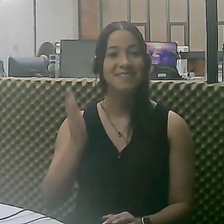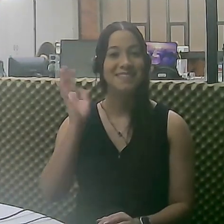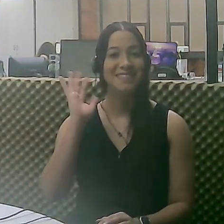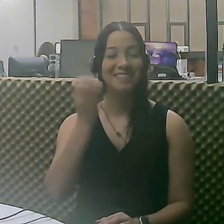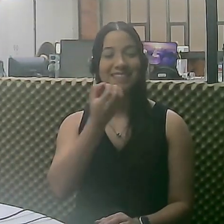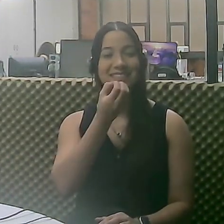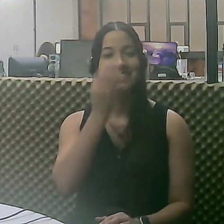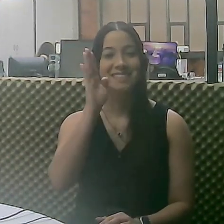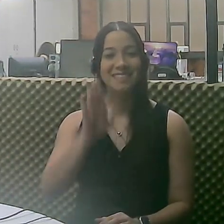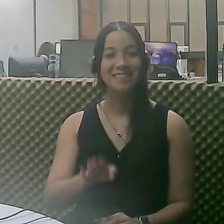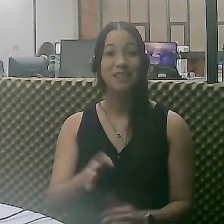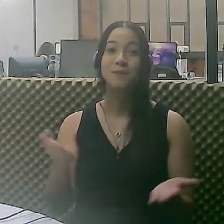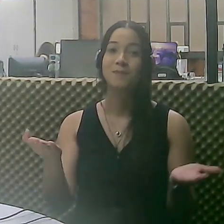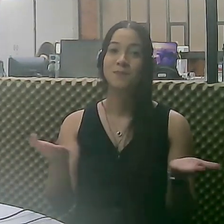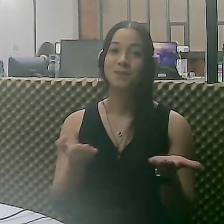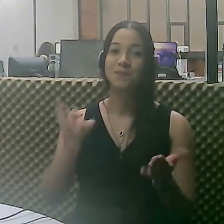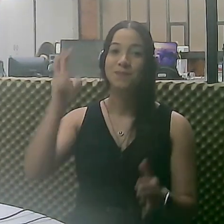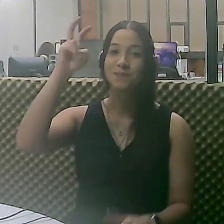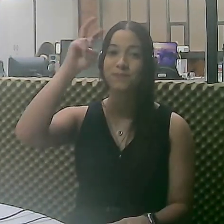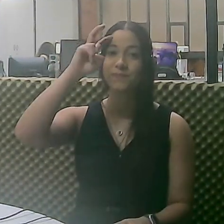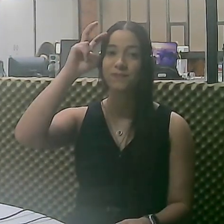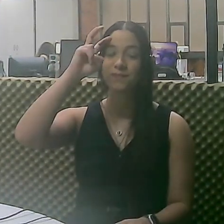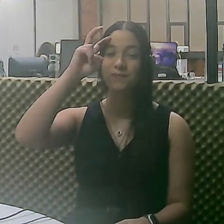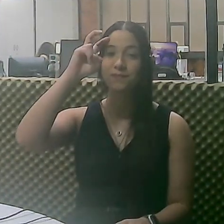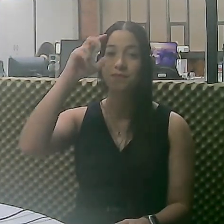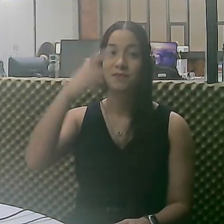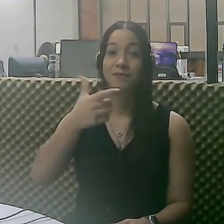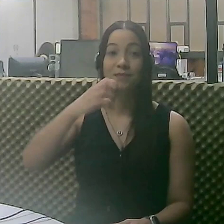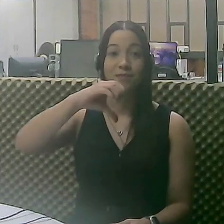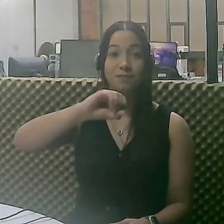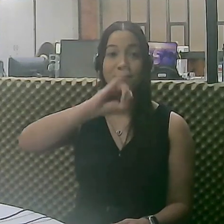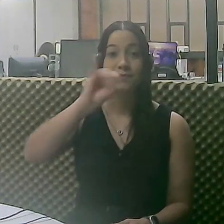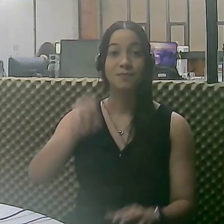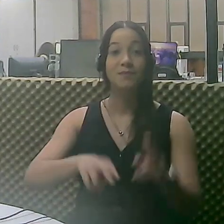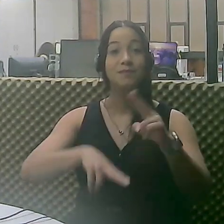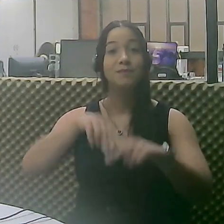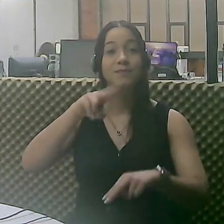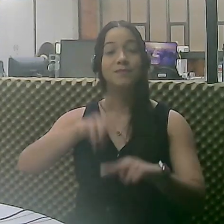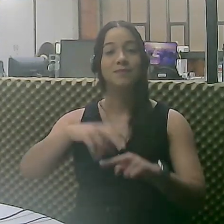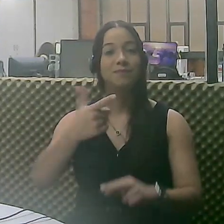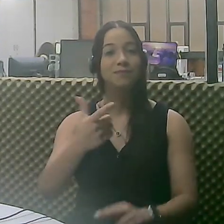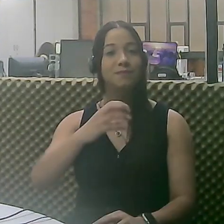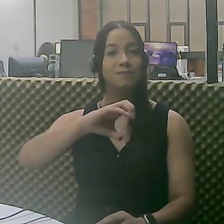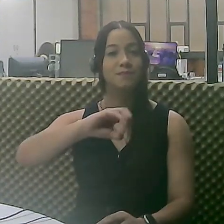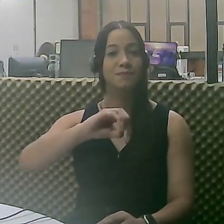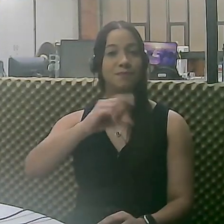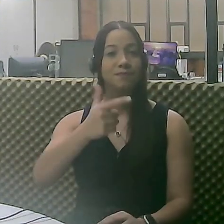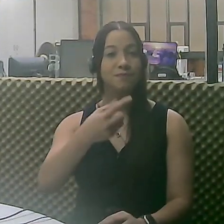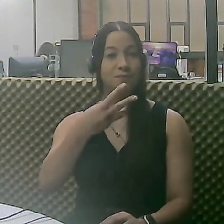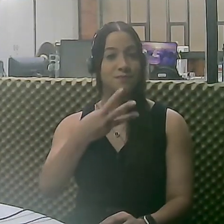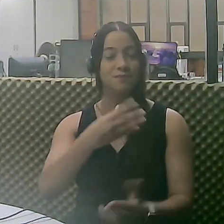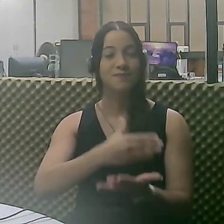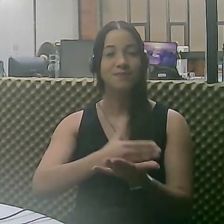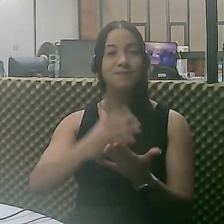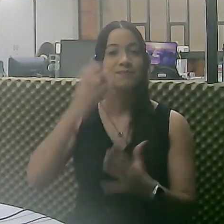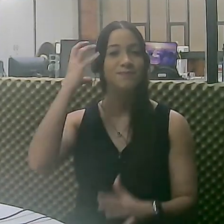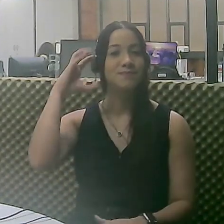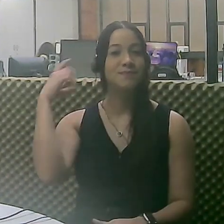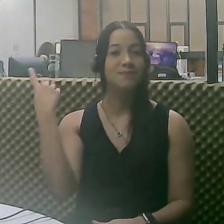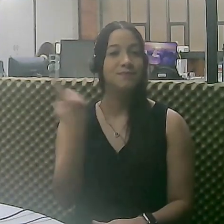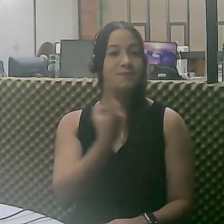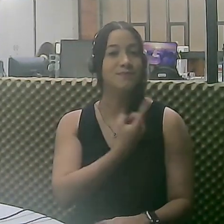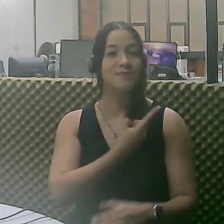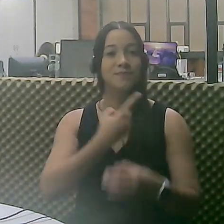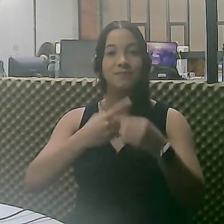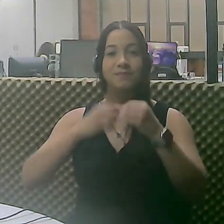Olá, boa tarde. Hoje é quinta-feira, dia 29 de junho de 2023. Está no ar a Rádio Nossa Cidade